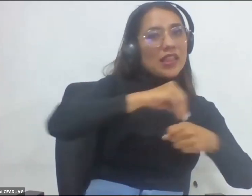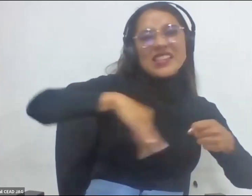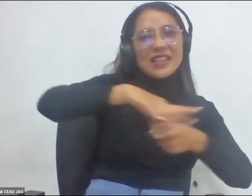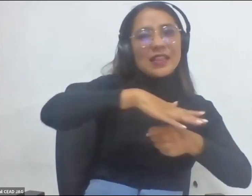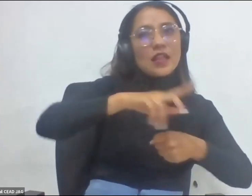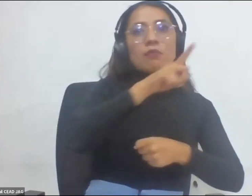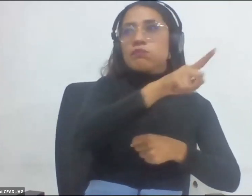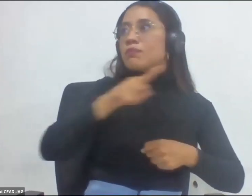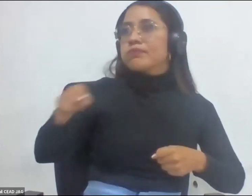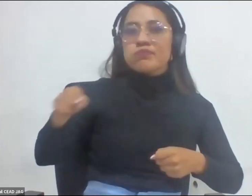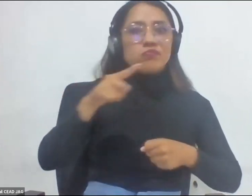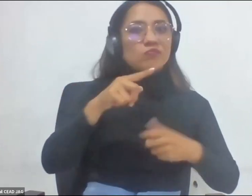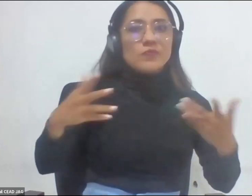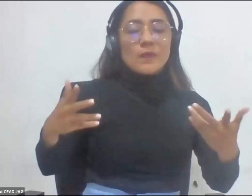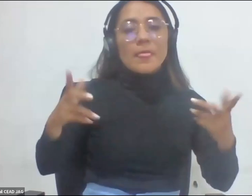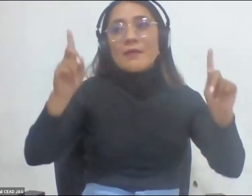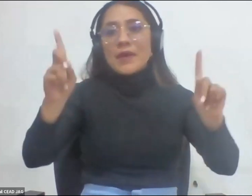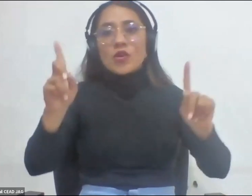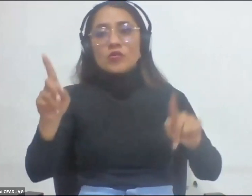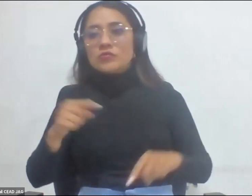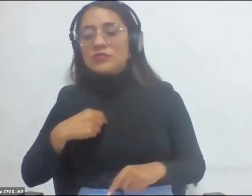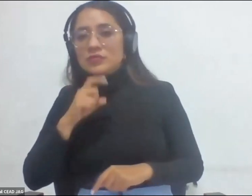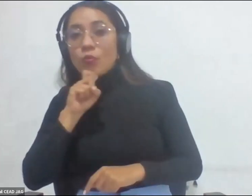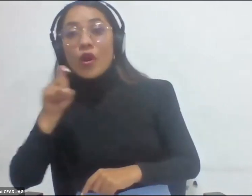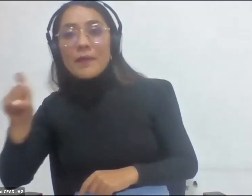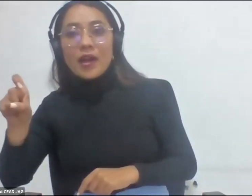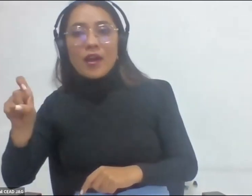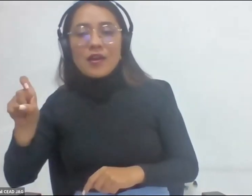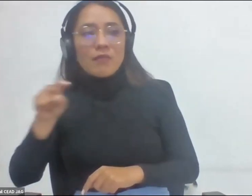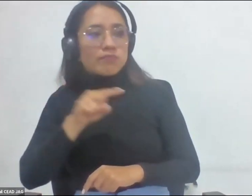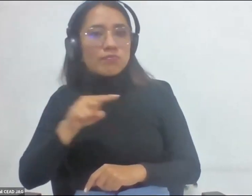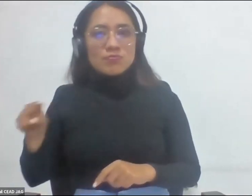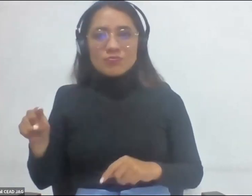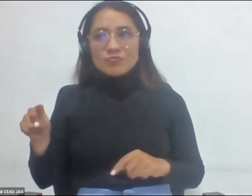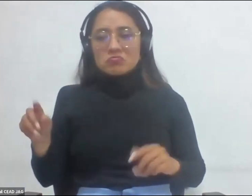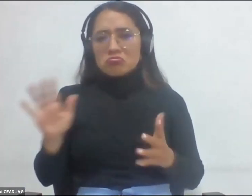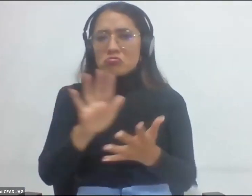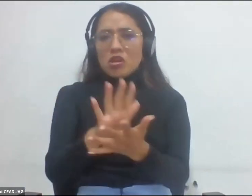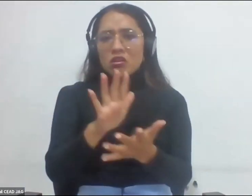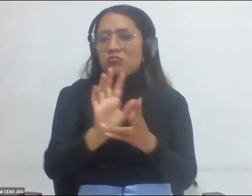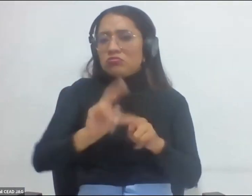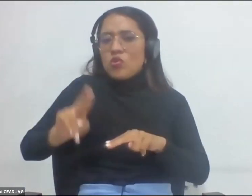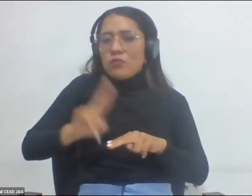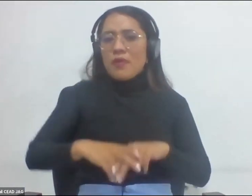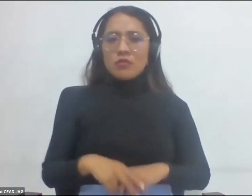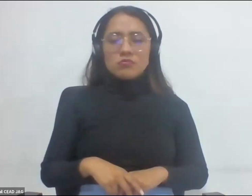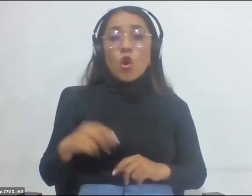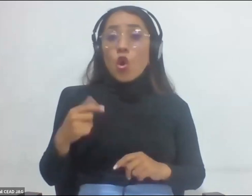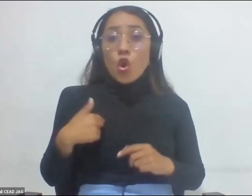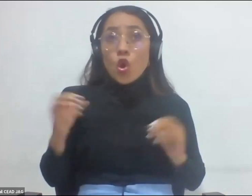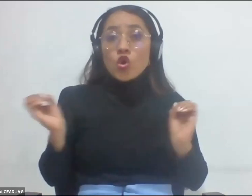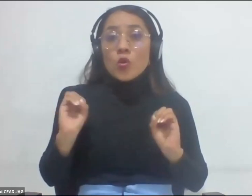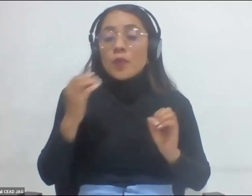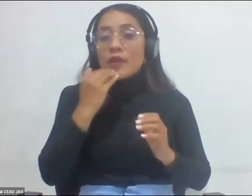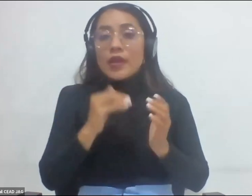mi consejero está en bucaramanga o en Málaga puedo estar matriculado en neiva y mi